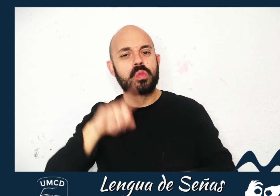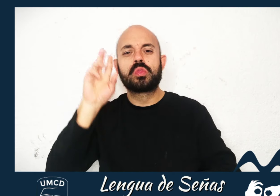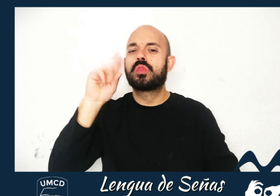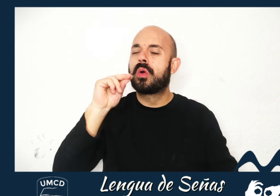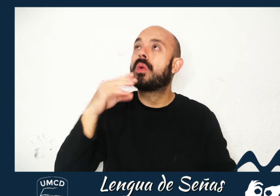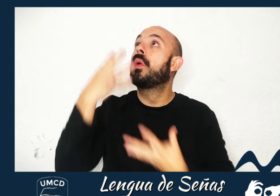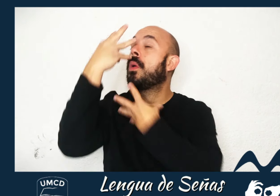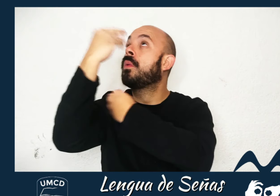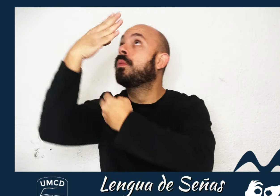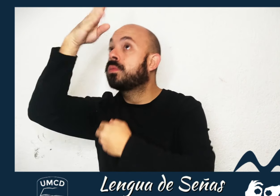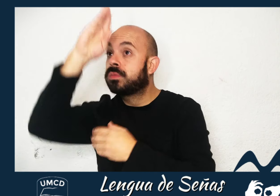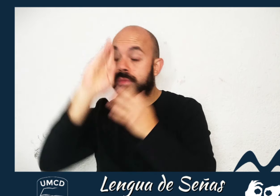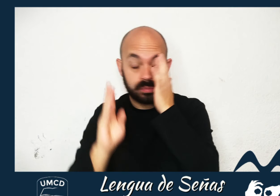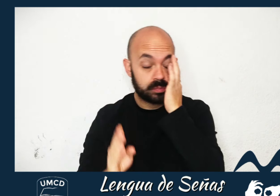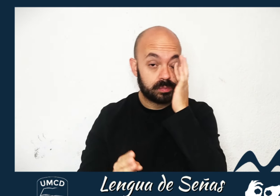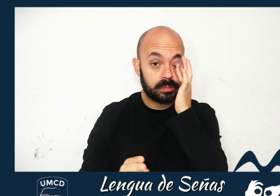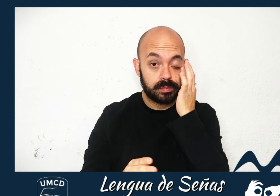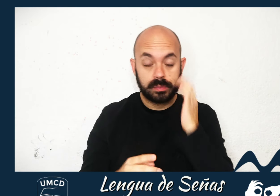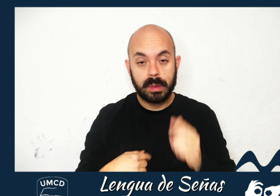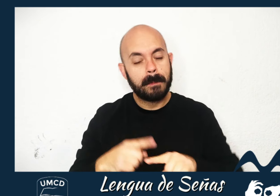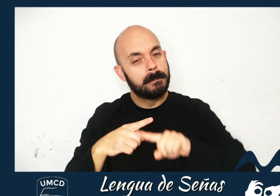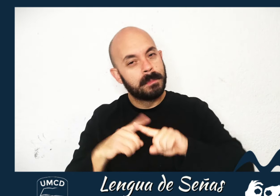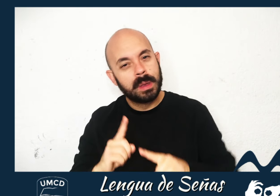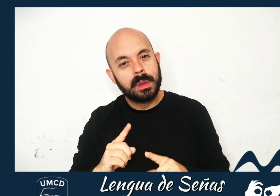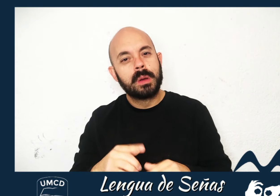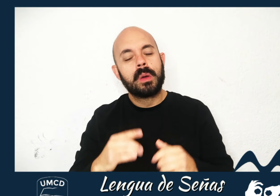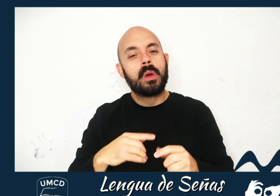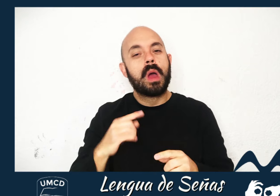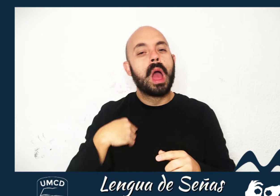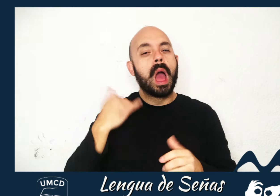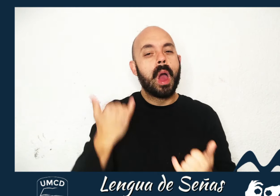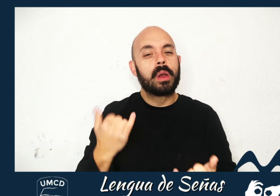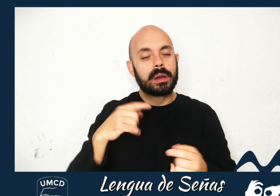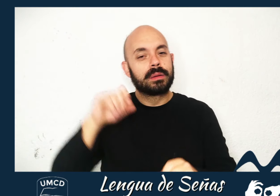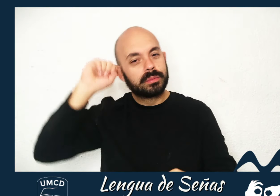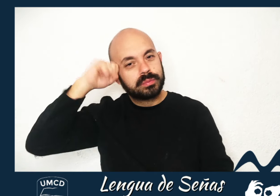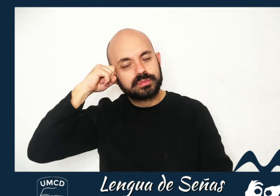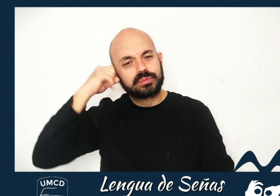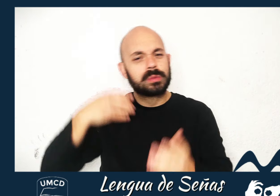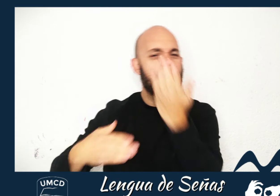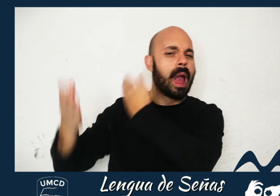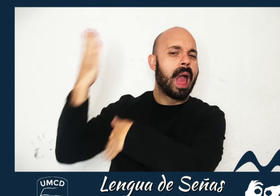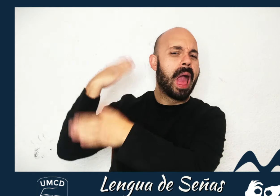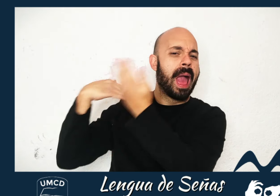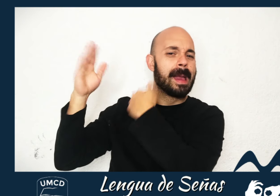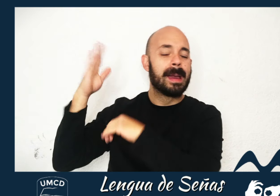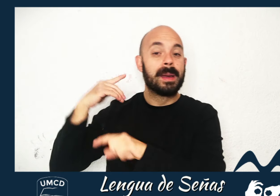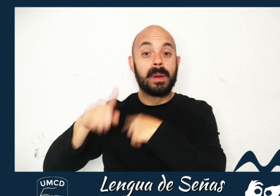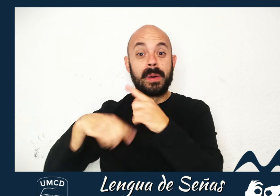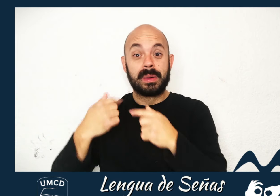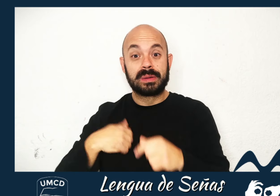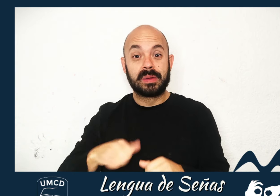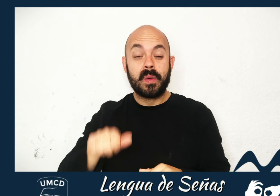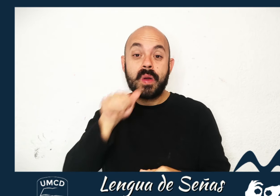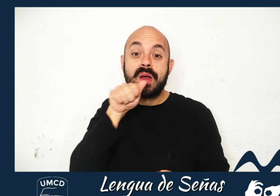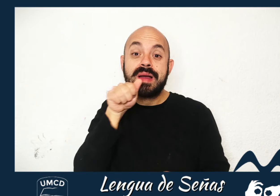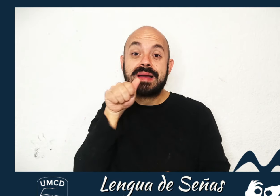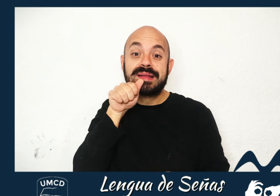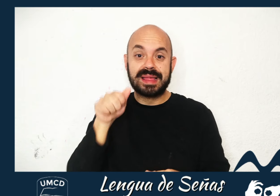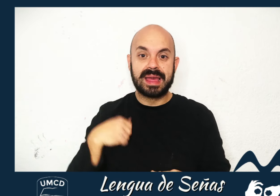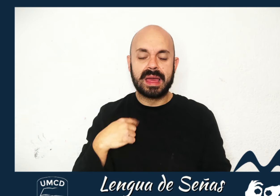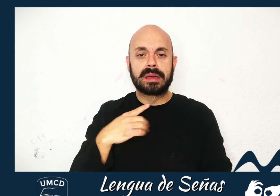obediencia nuestra. Lamentablemente debemos entender que desde el principio, desde el momento que Adán pecó, la relación